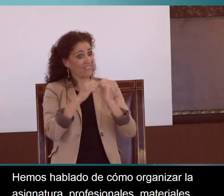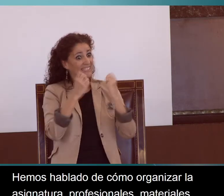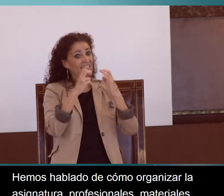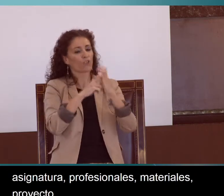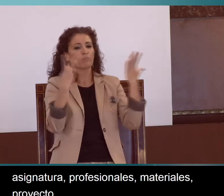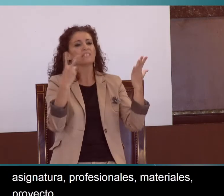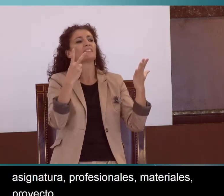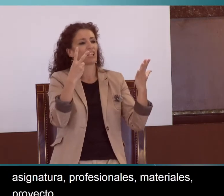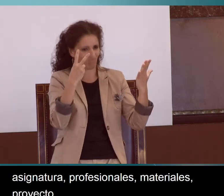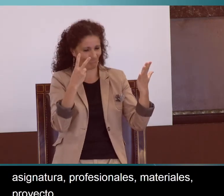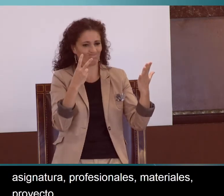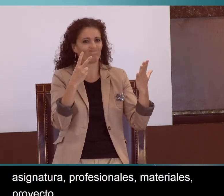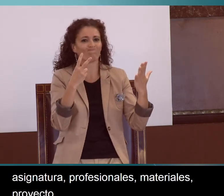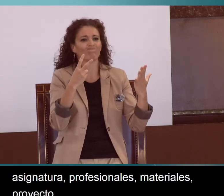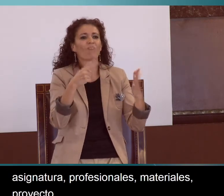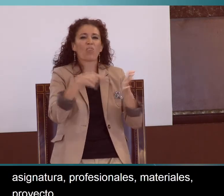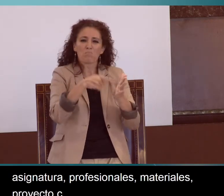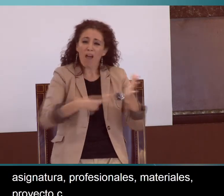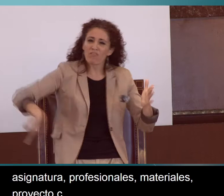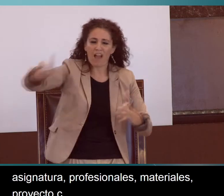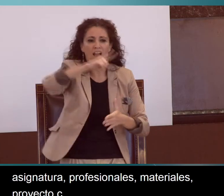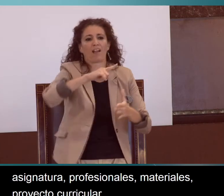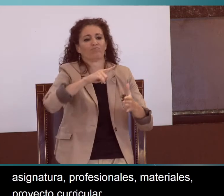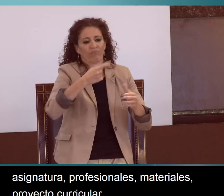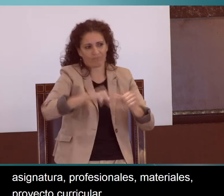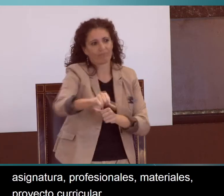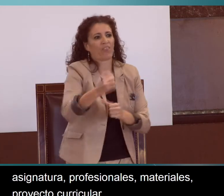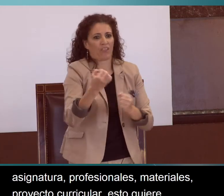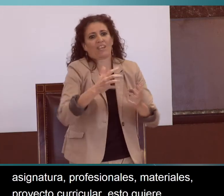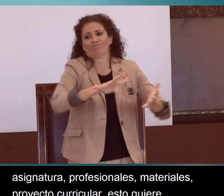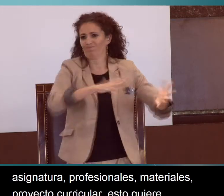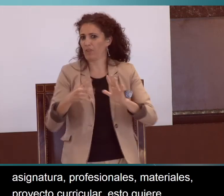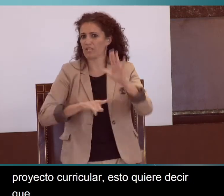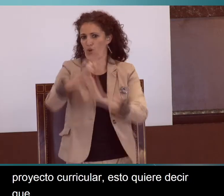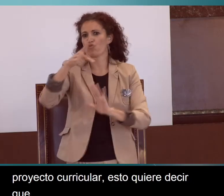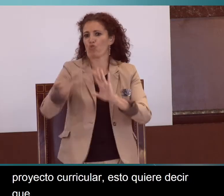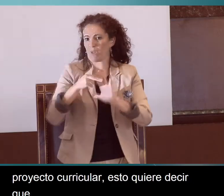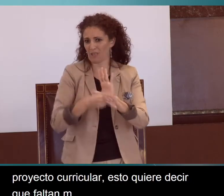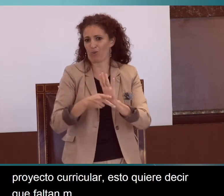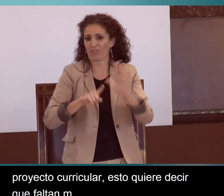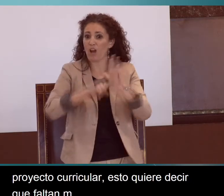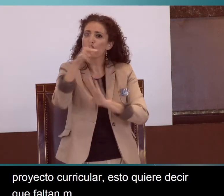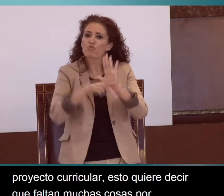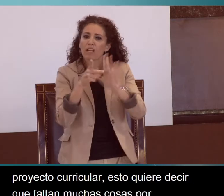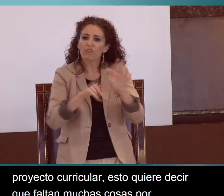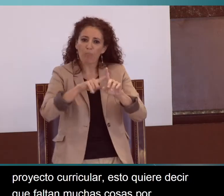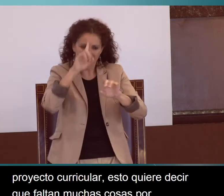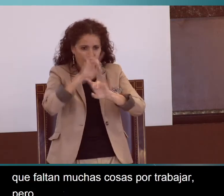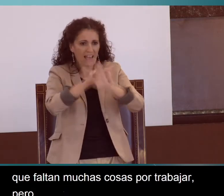pero lo que tenemos claro es que la ley 27 barra 2007 recoge la demanda que plantea la comunidad en